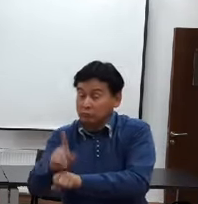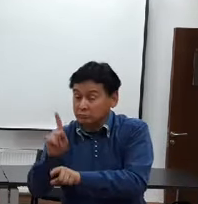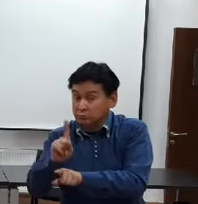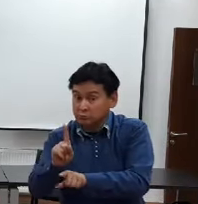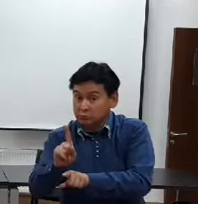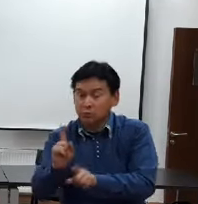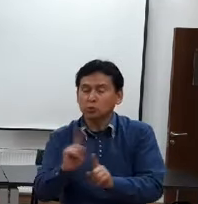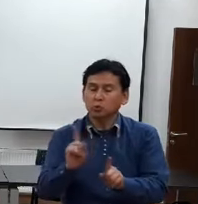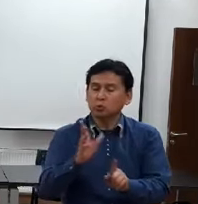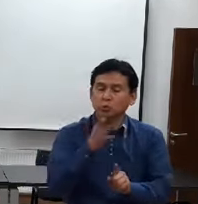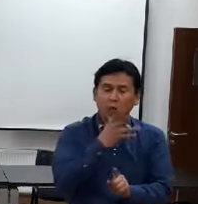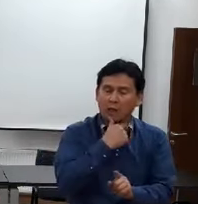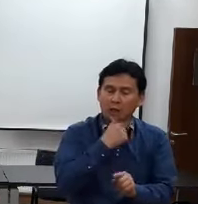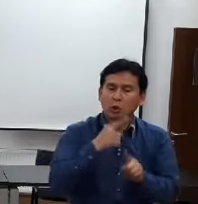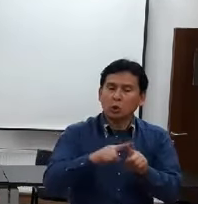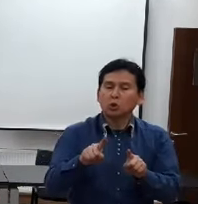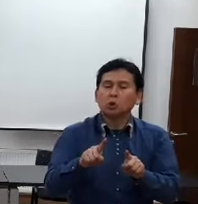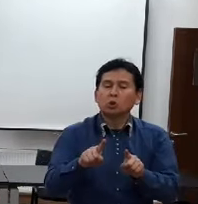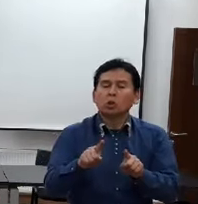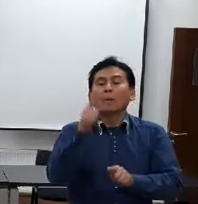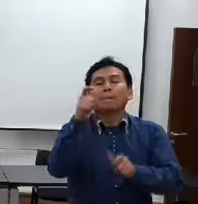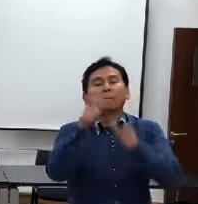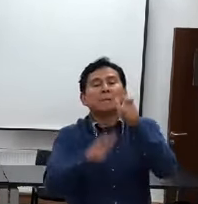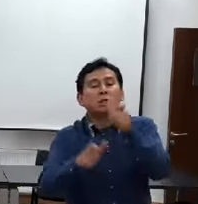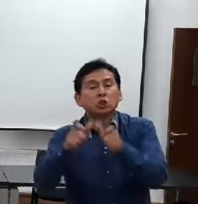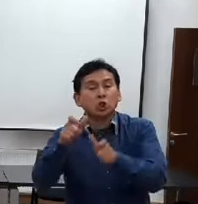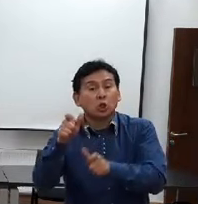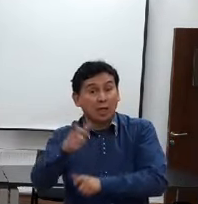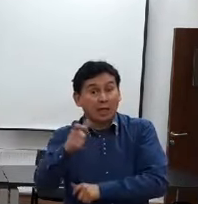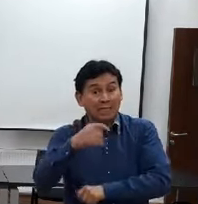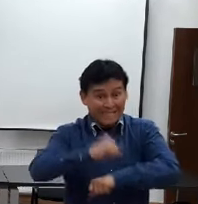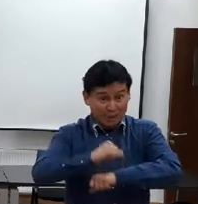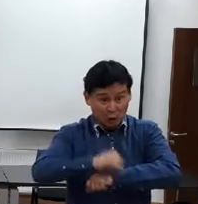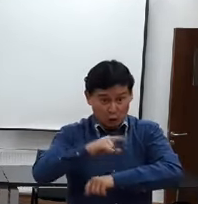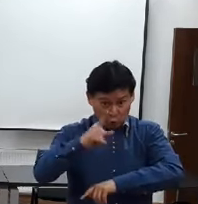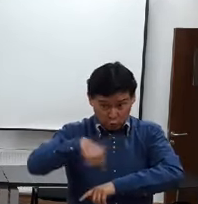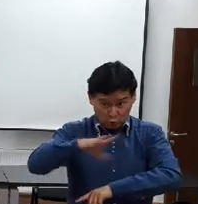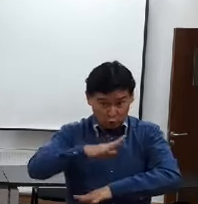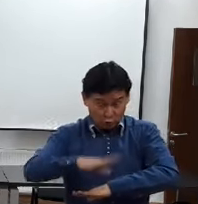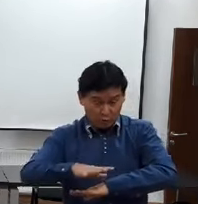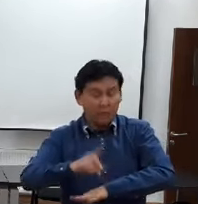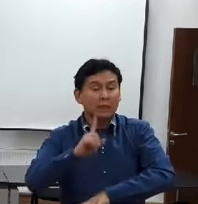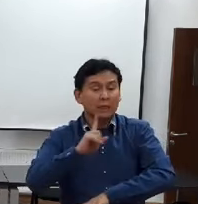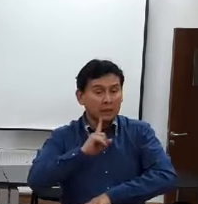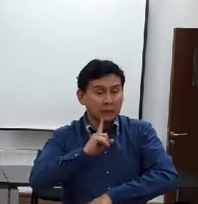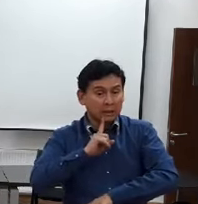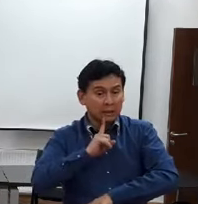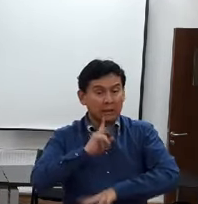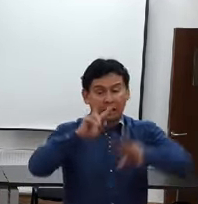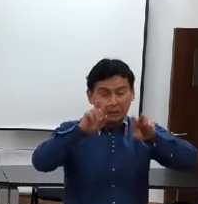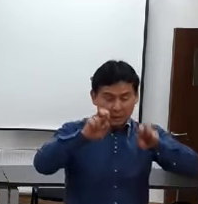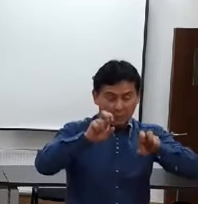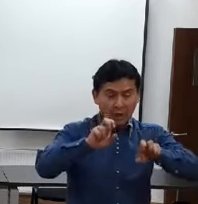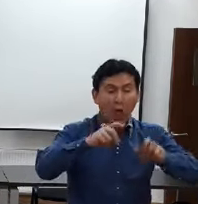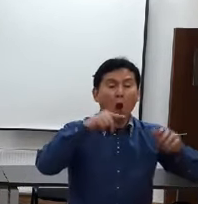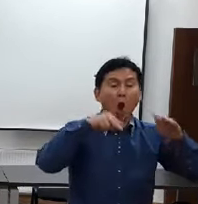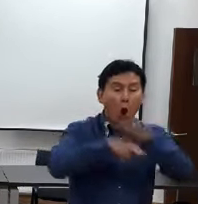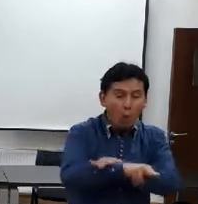en este momento no tenemos ninguna condición de alguna persona de nuestra región que se encuentre en condición de estar